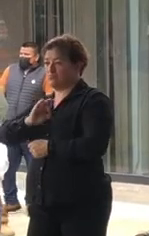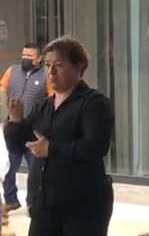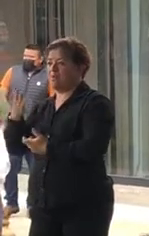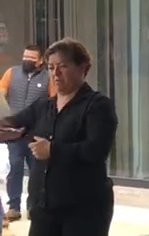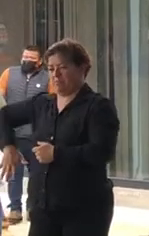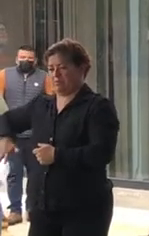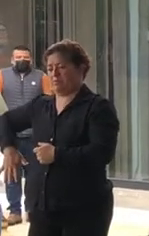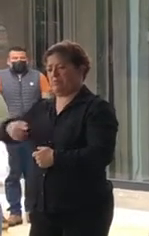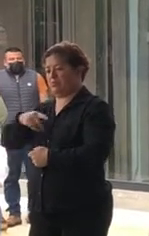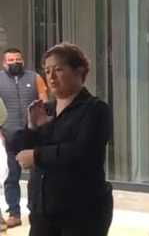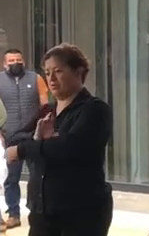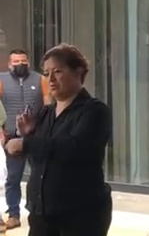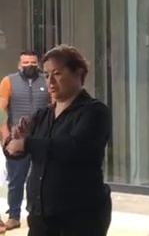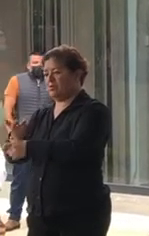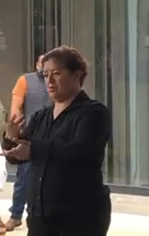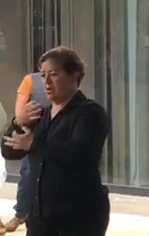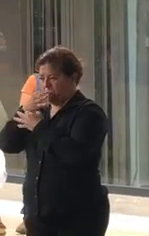coordinador